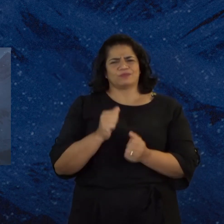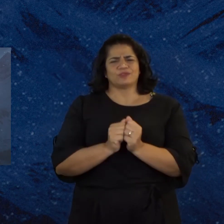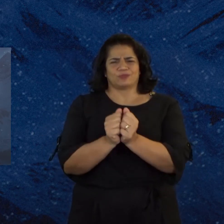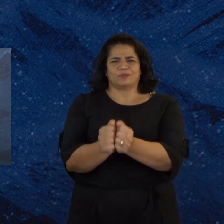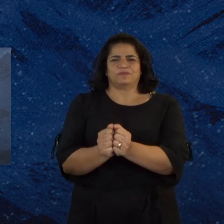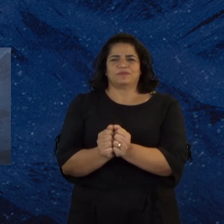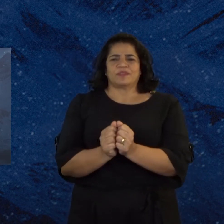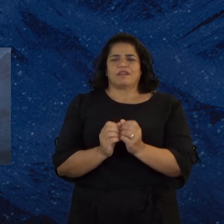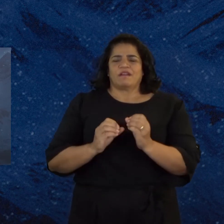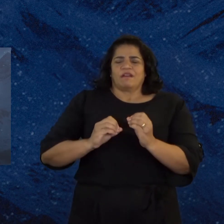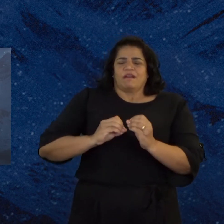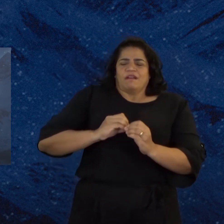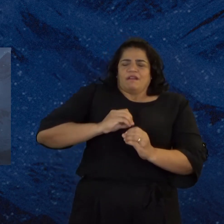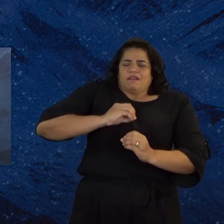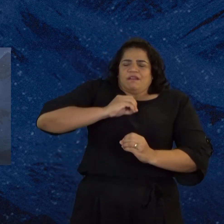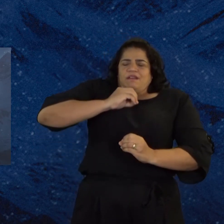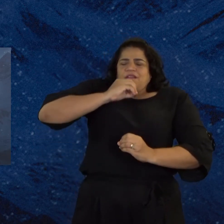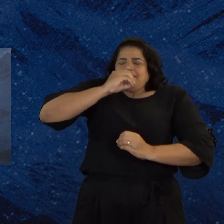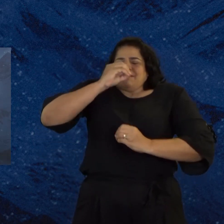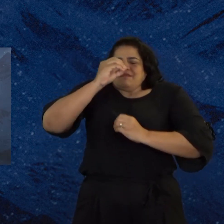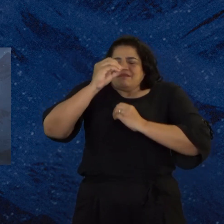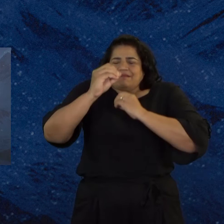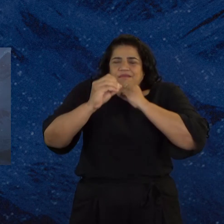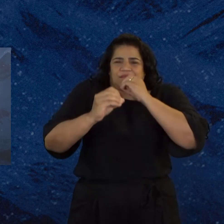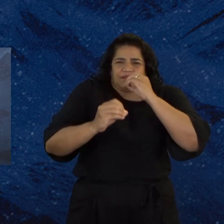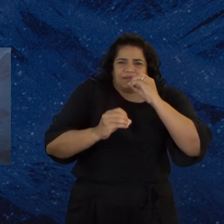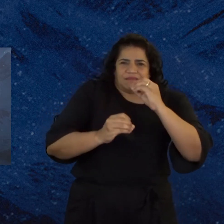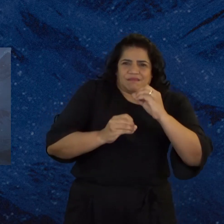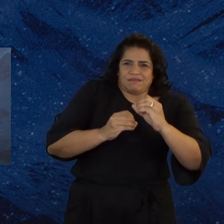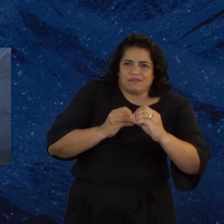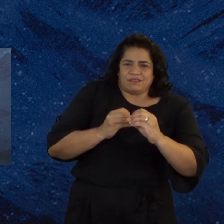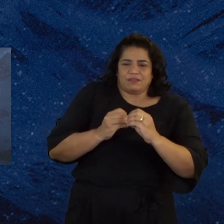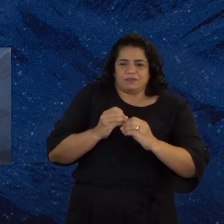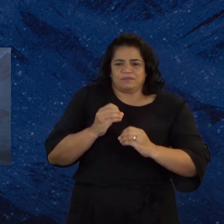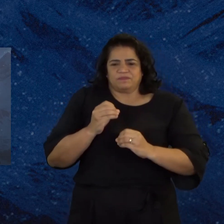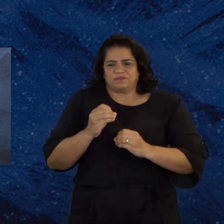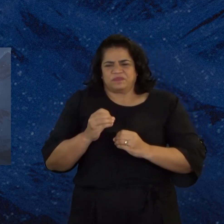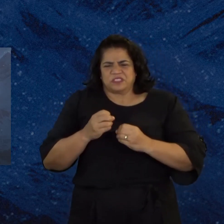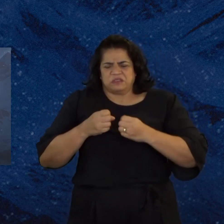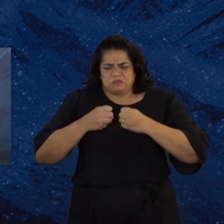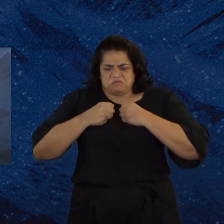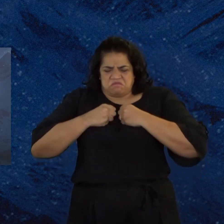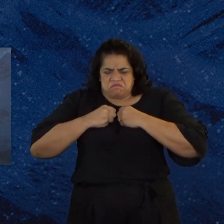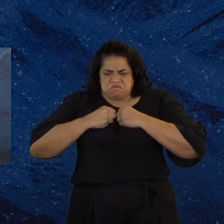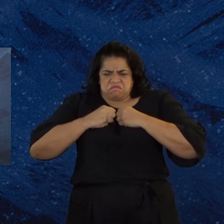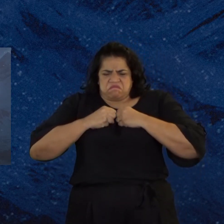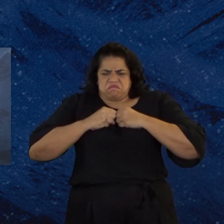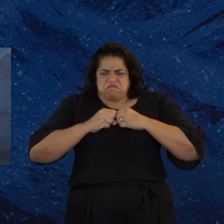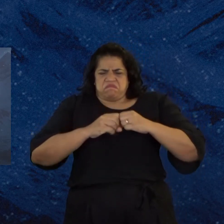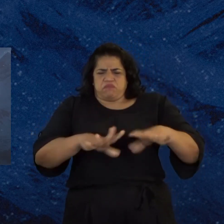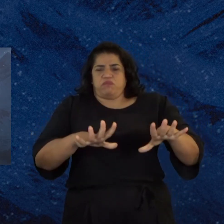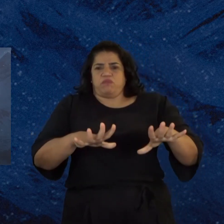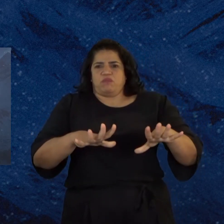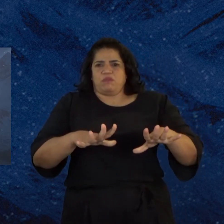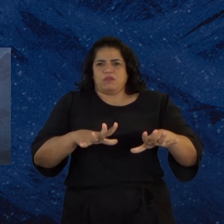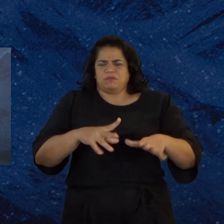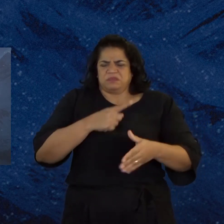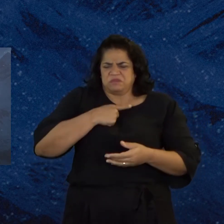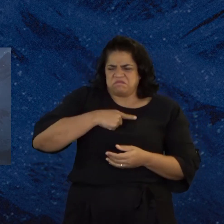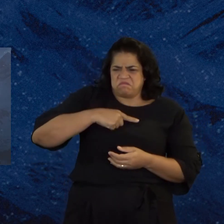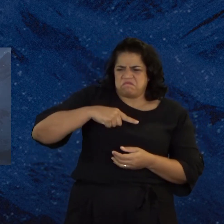oh, você está expulsando do dentro de você, expulsando as trevas, expulsando os